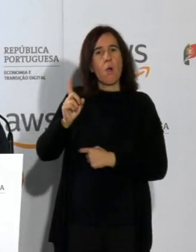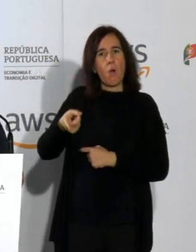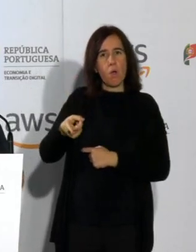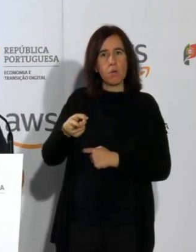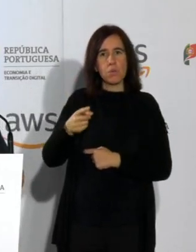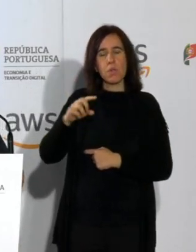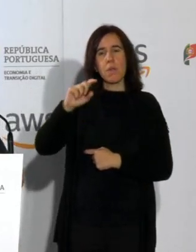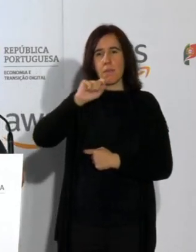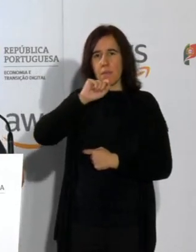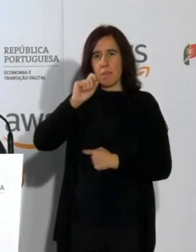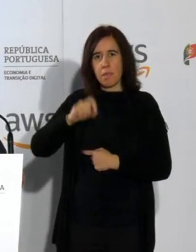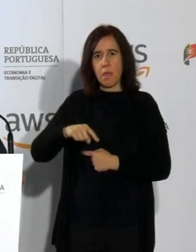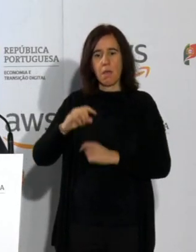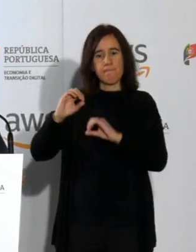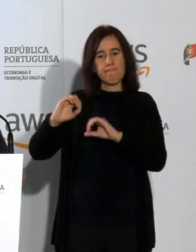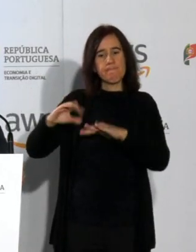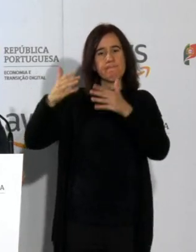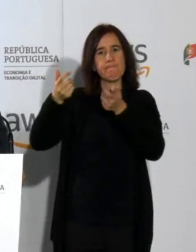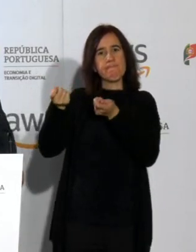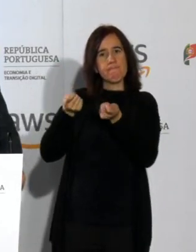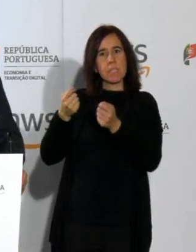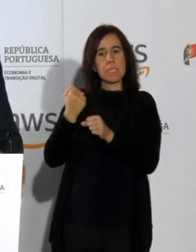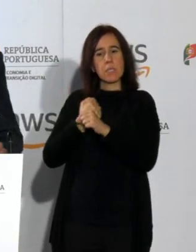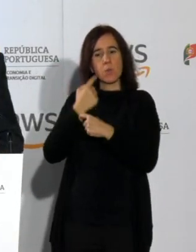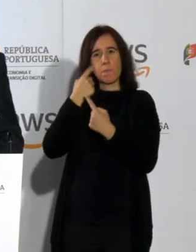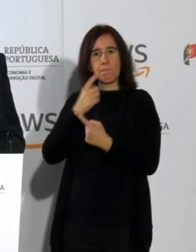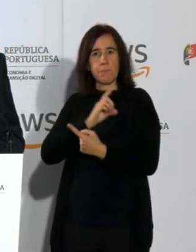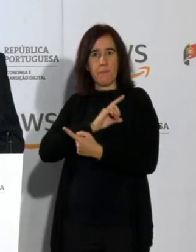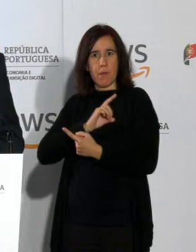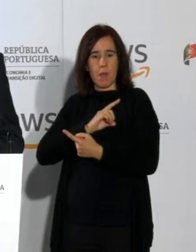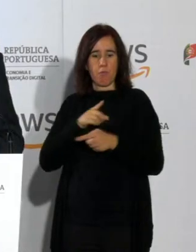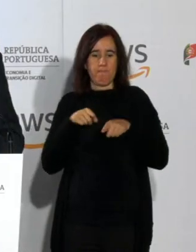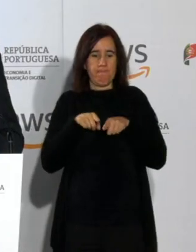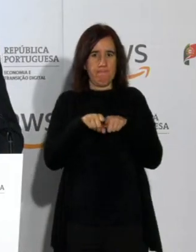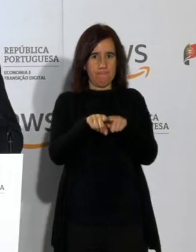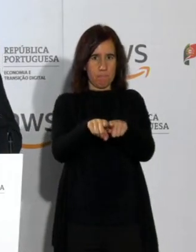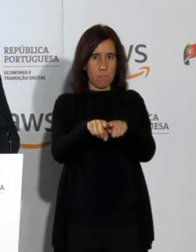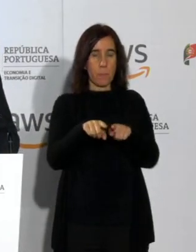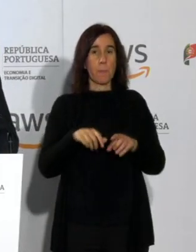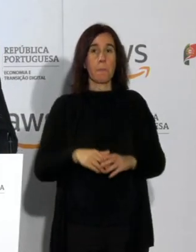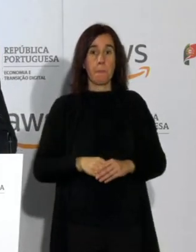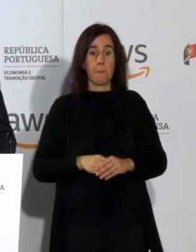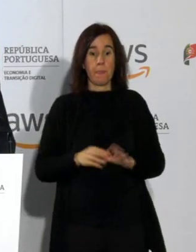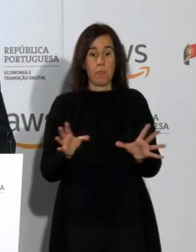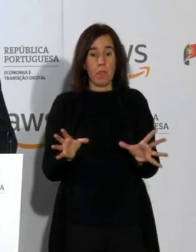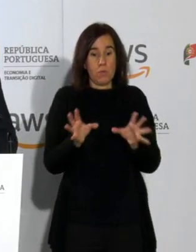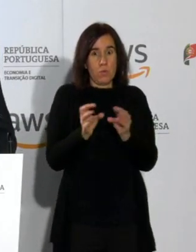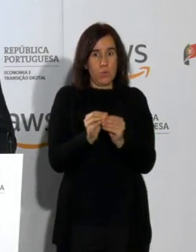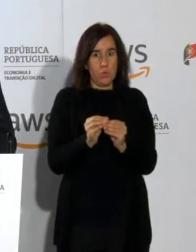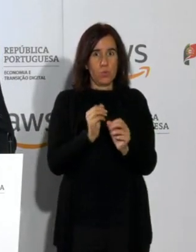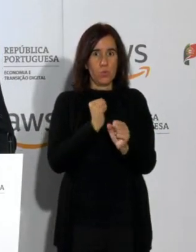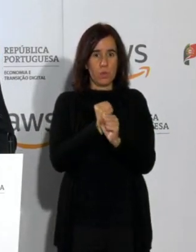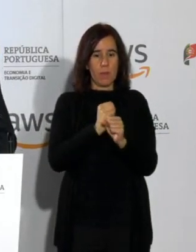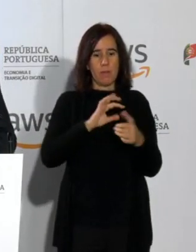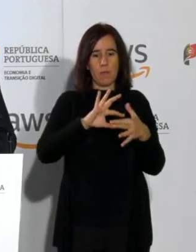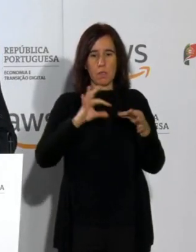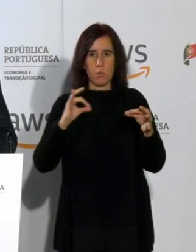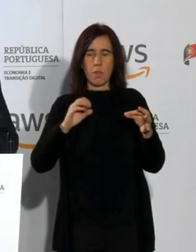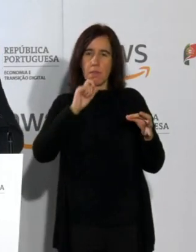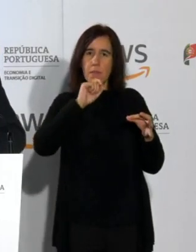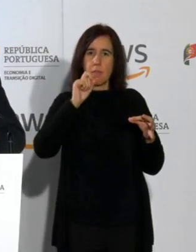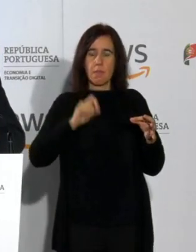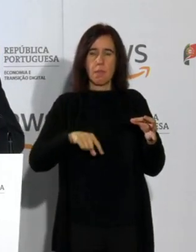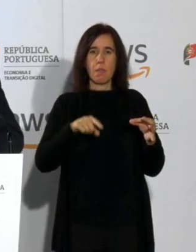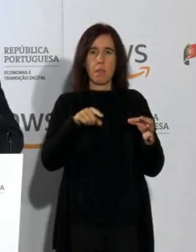as capacidades das iniciativas do setor privado. Trabalhando em conjunto e de forma articulada,